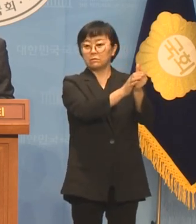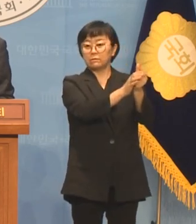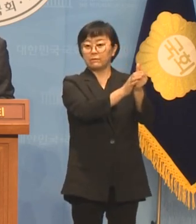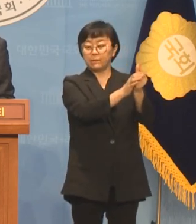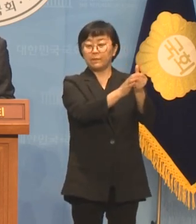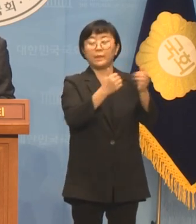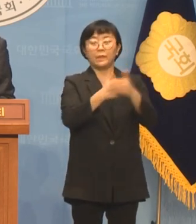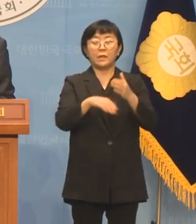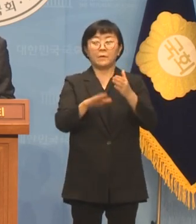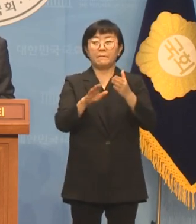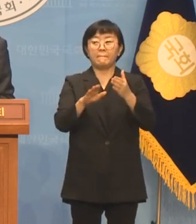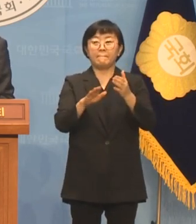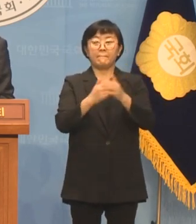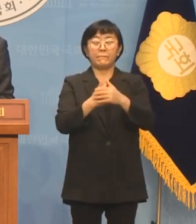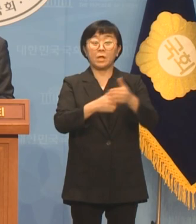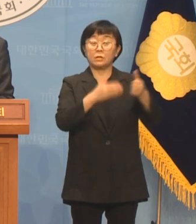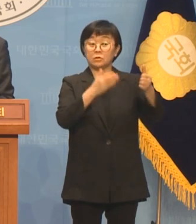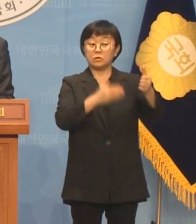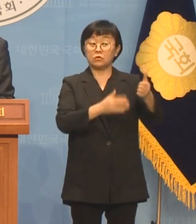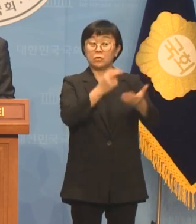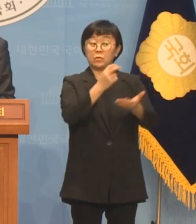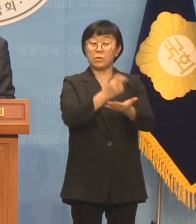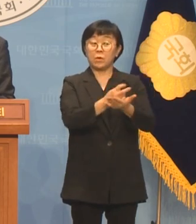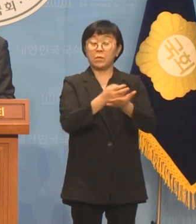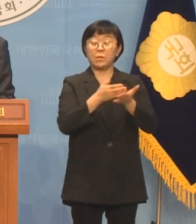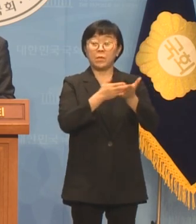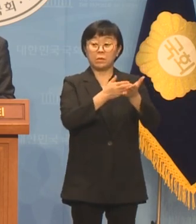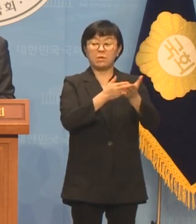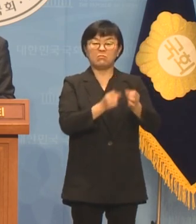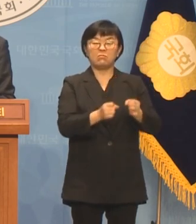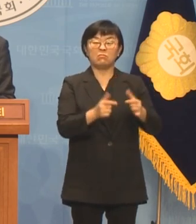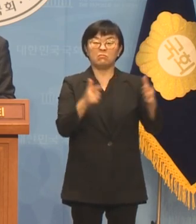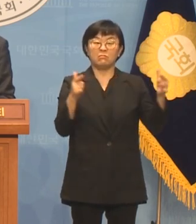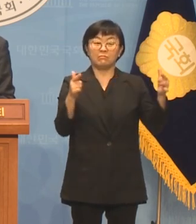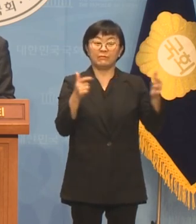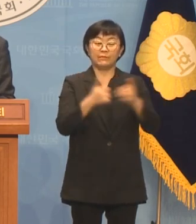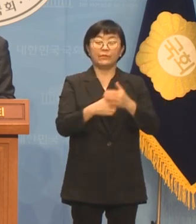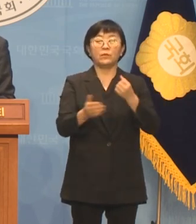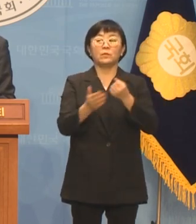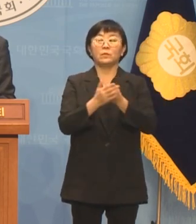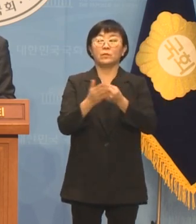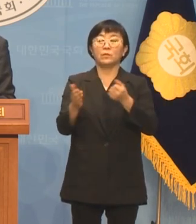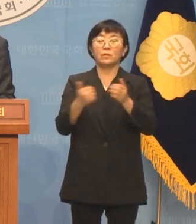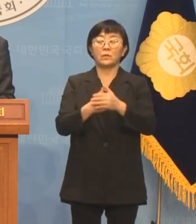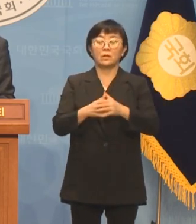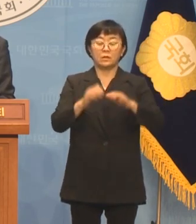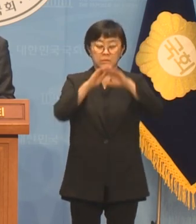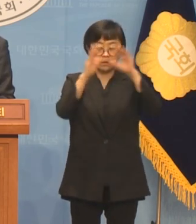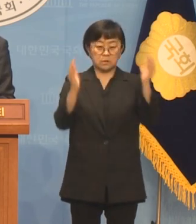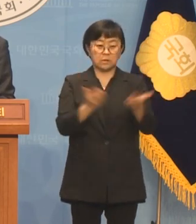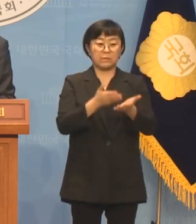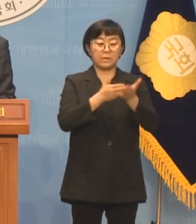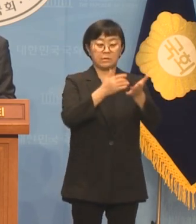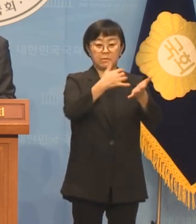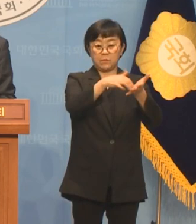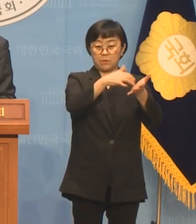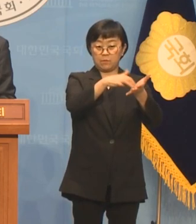부탁하는 소위 청부입법 형태가 만연하고 있습니다. 이렇다 보니 전체 발의된 법안